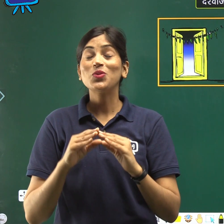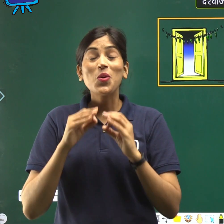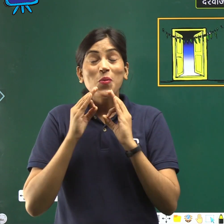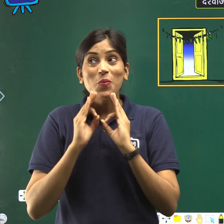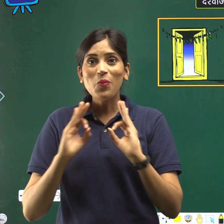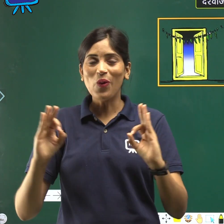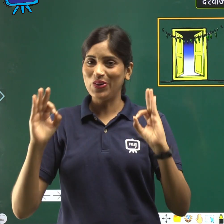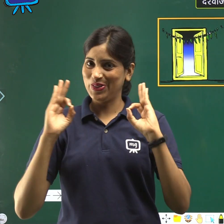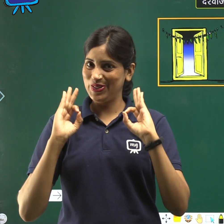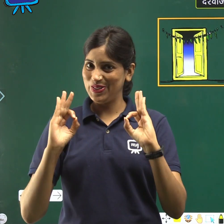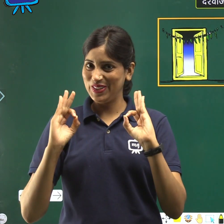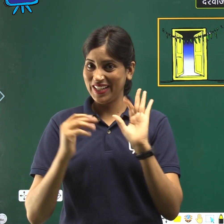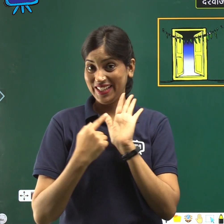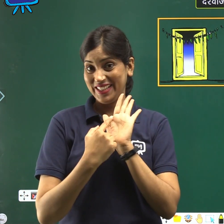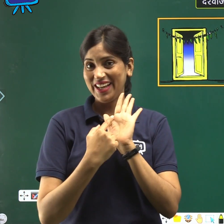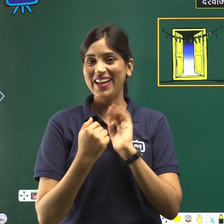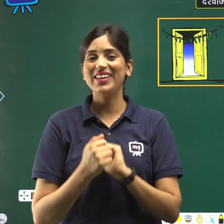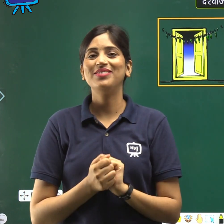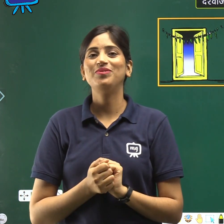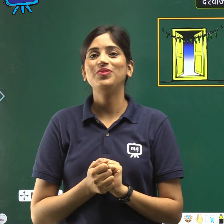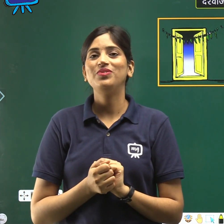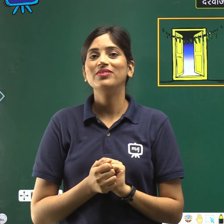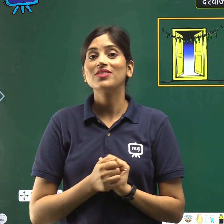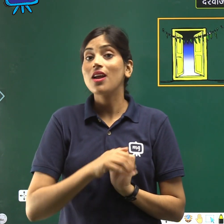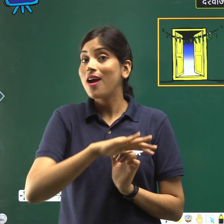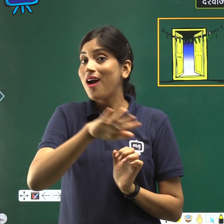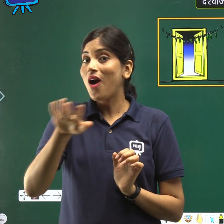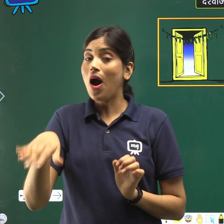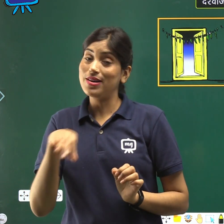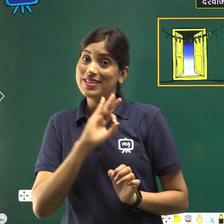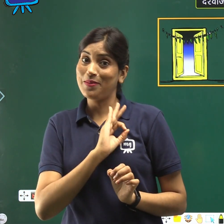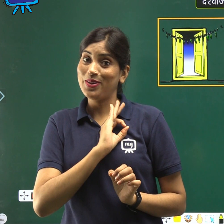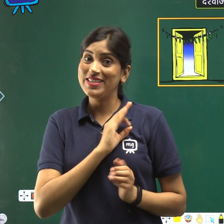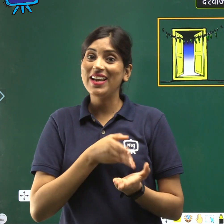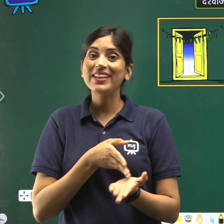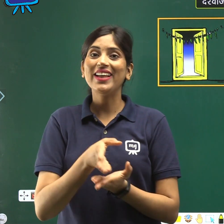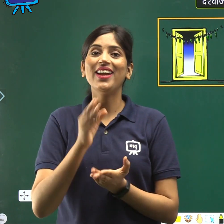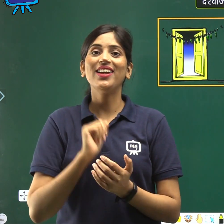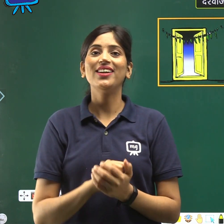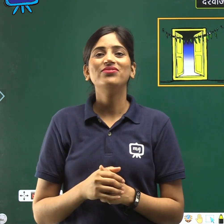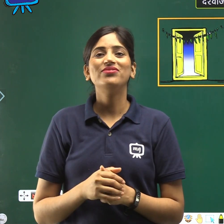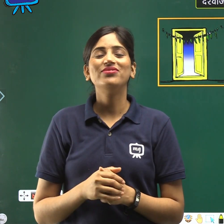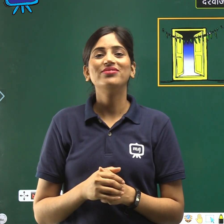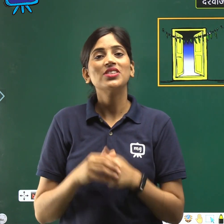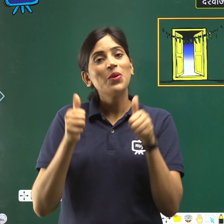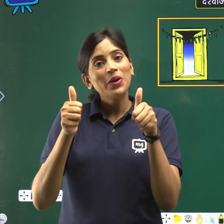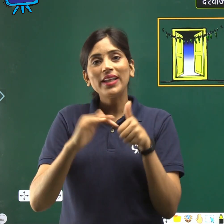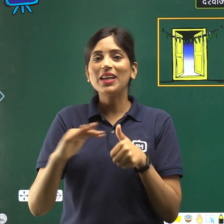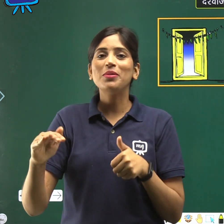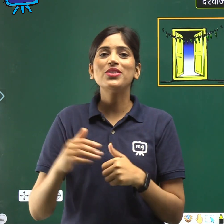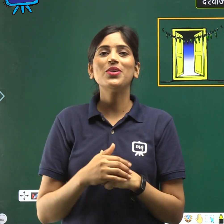बहुत सुंदर लगता है और सबको अच्छा लगता है। ठीक है